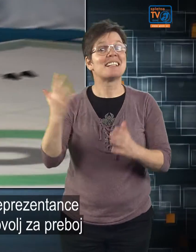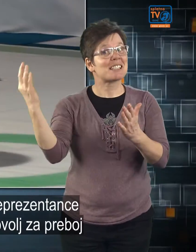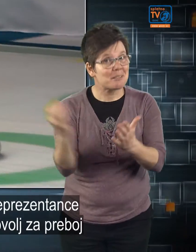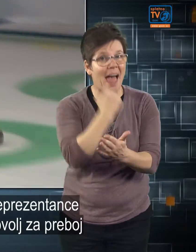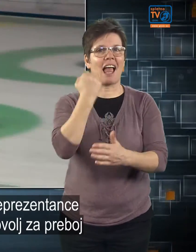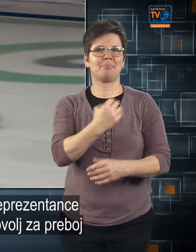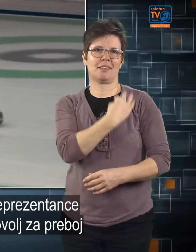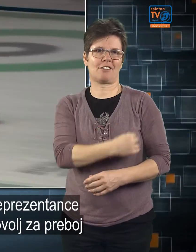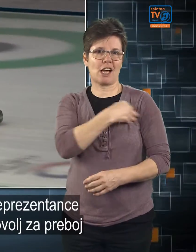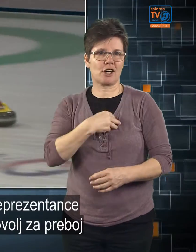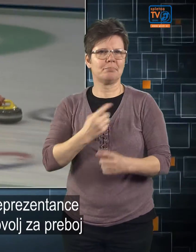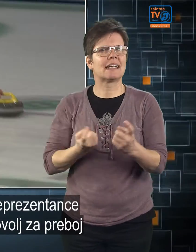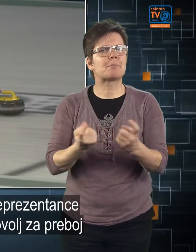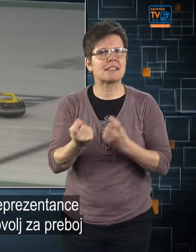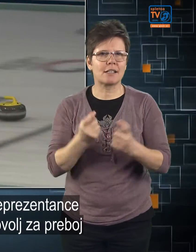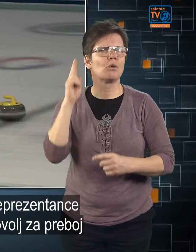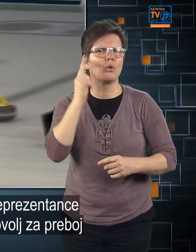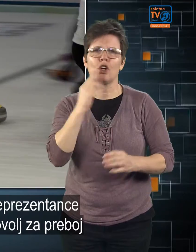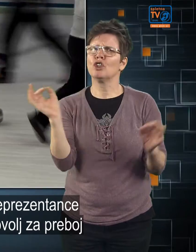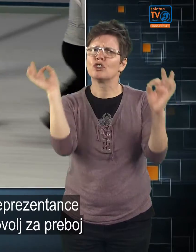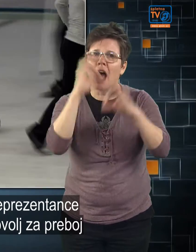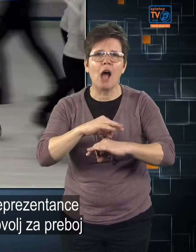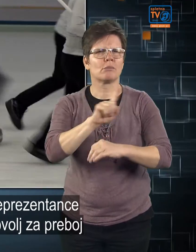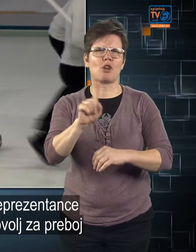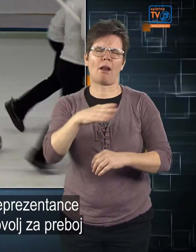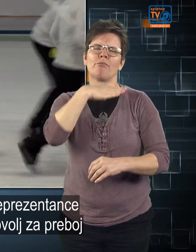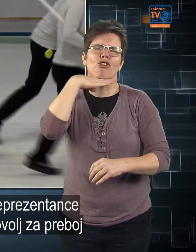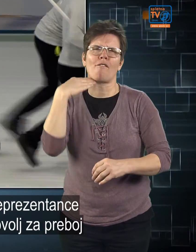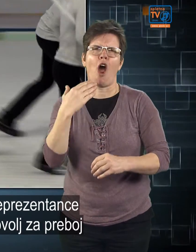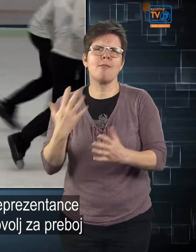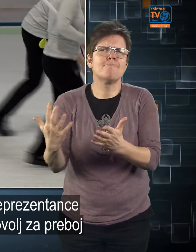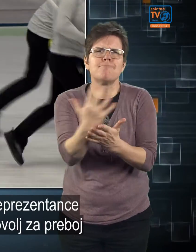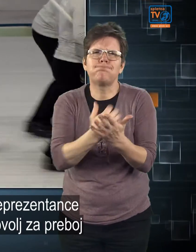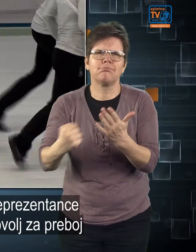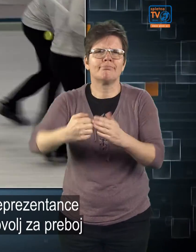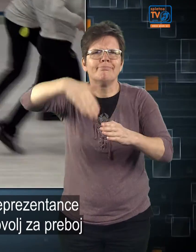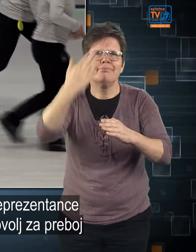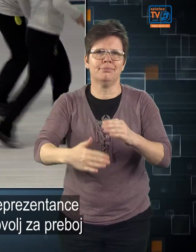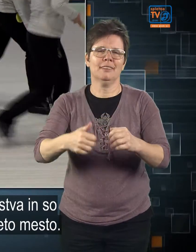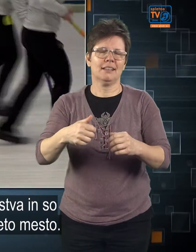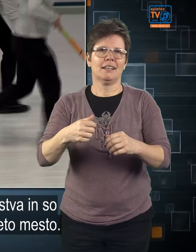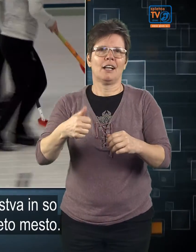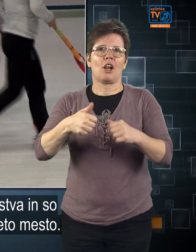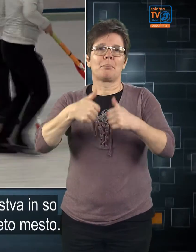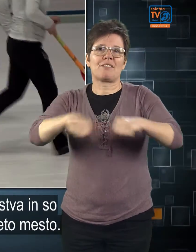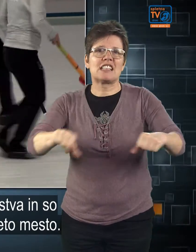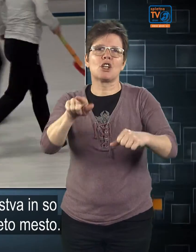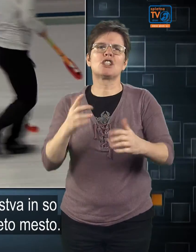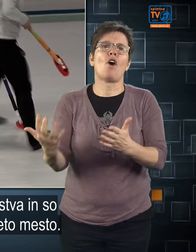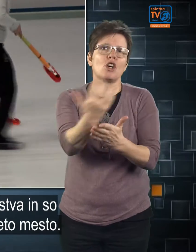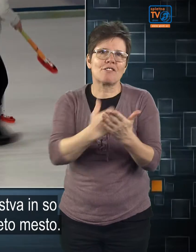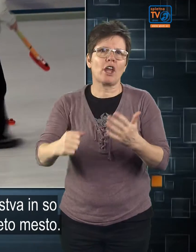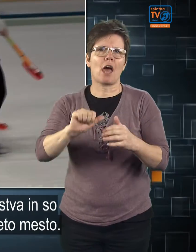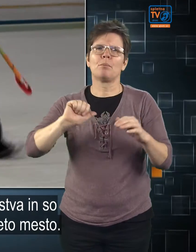Tri zmage hrvaške reprezentance gluhih žal niso bile dovolj za preboj v končnico prvenstva in so osvojile